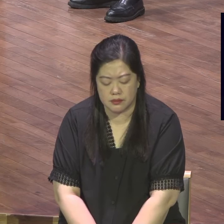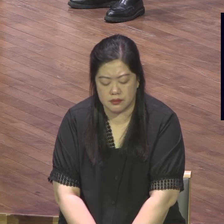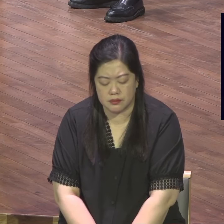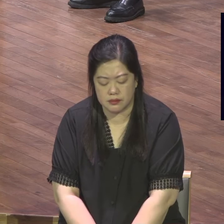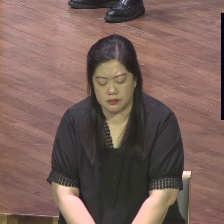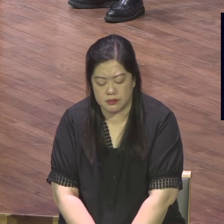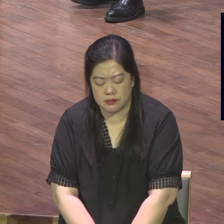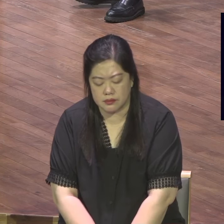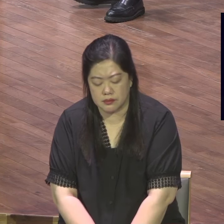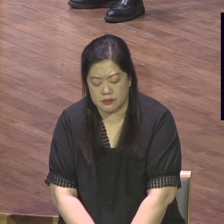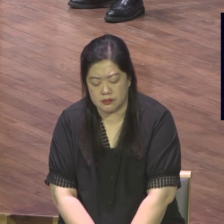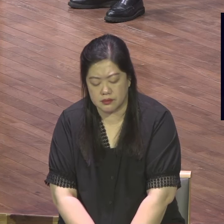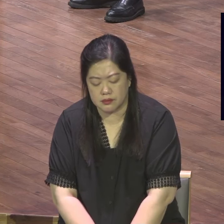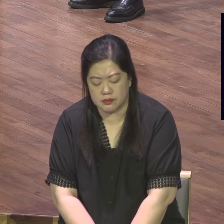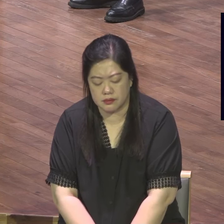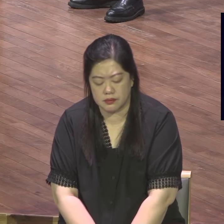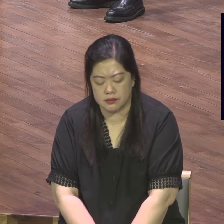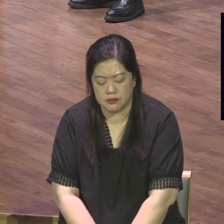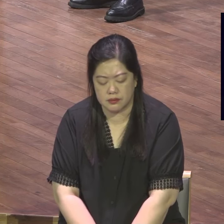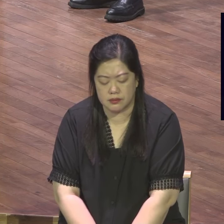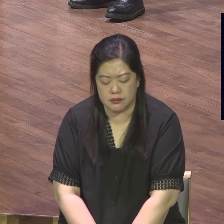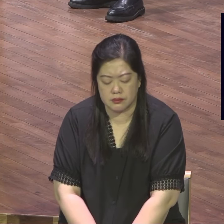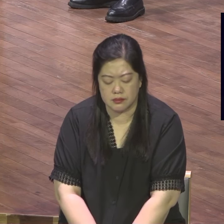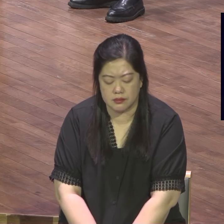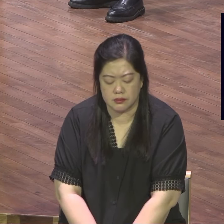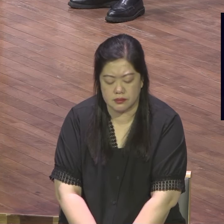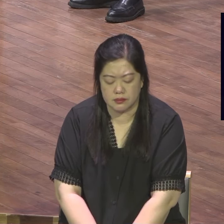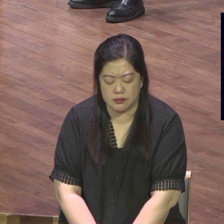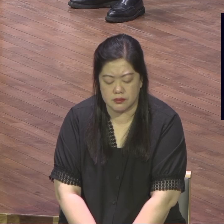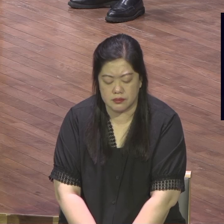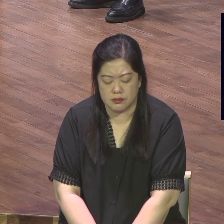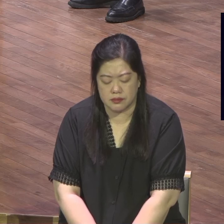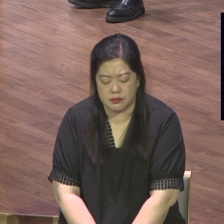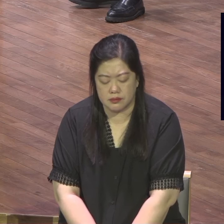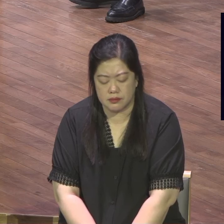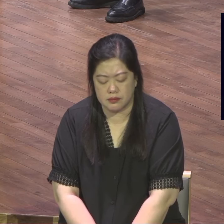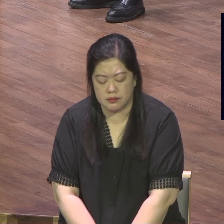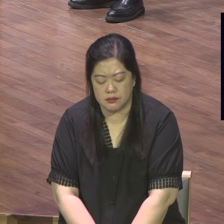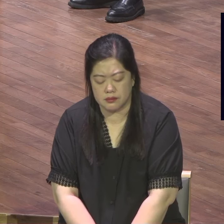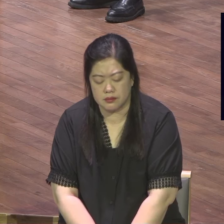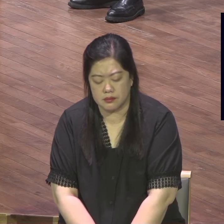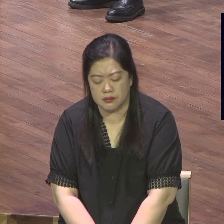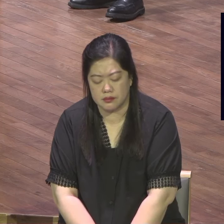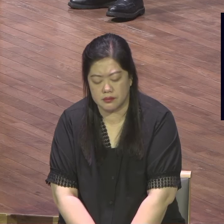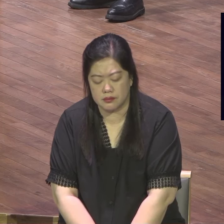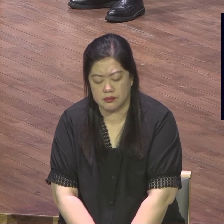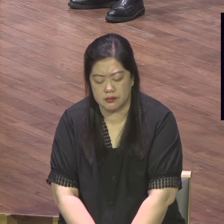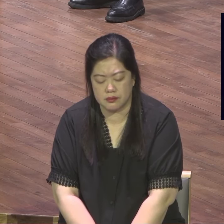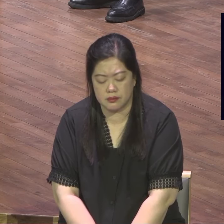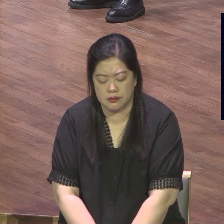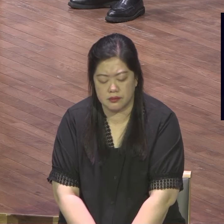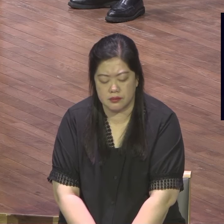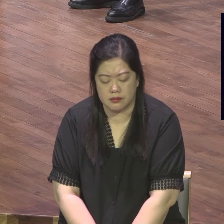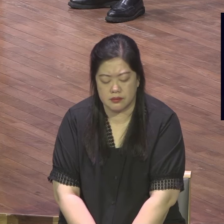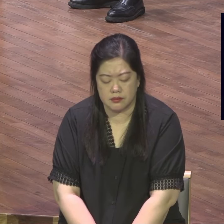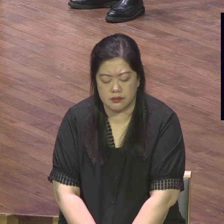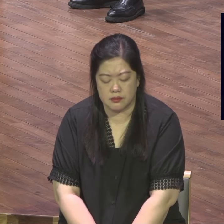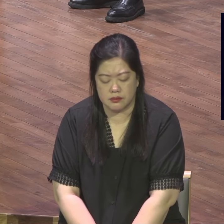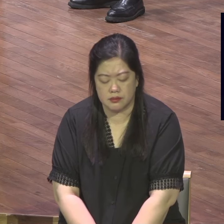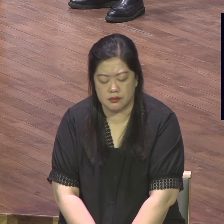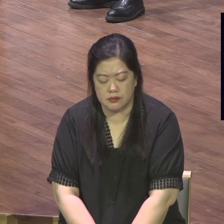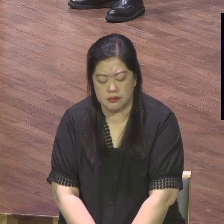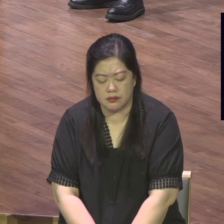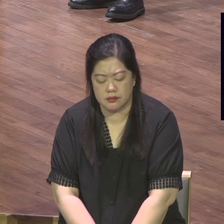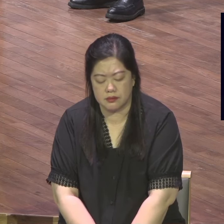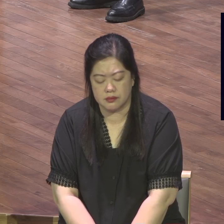누리면서 하나님 237 나라 5천 명 정도의 쓰임받게 하여 주시옵소서. 하나님 정말 이 시간에 보호자의